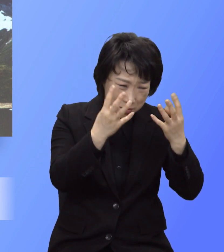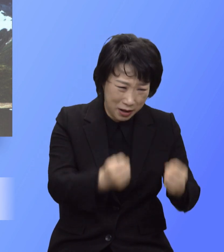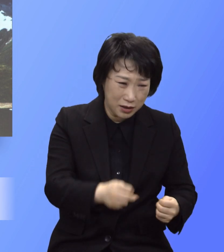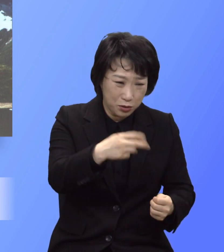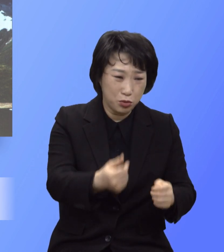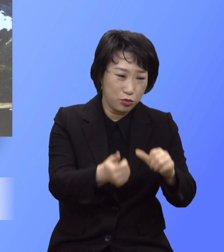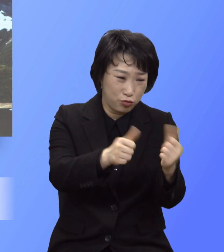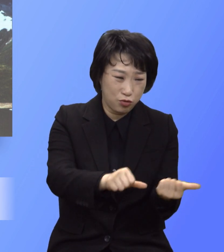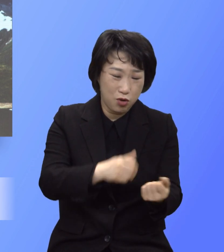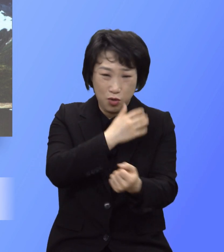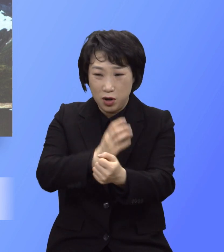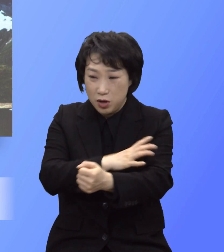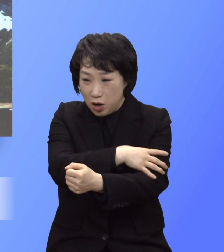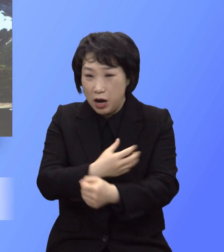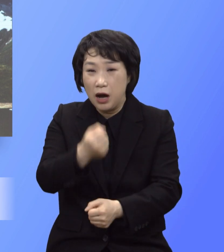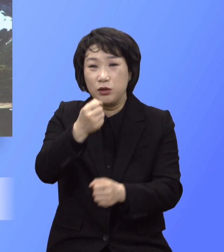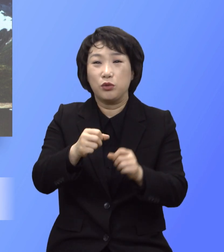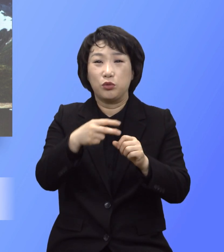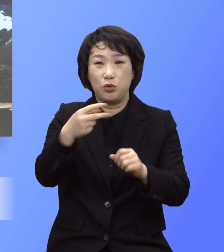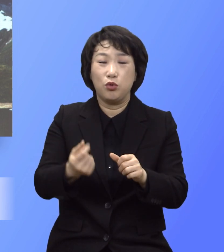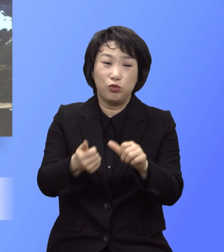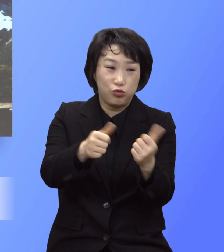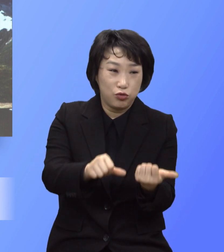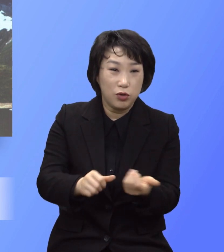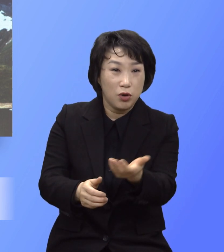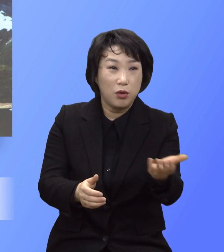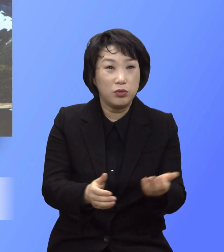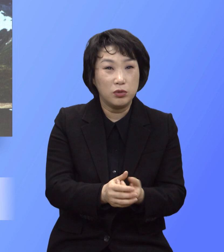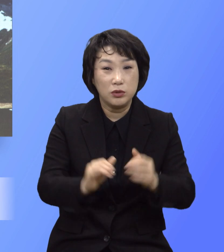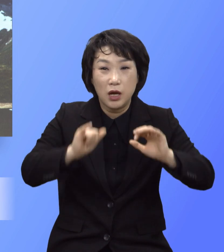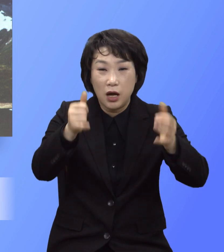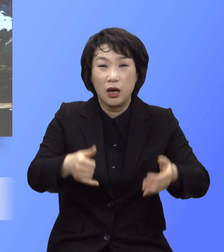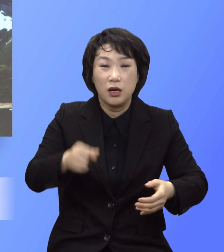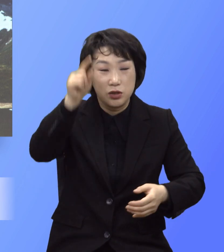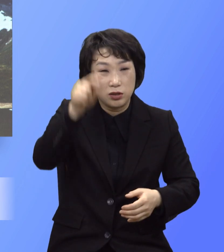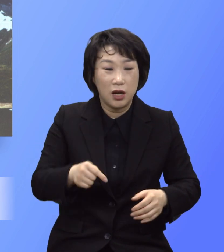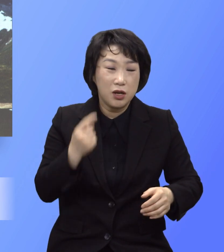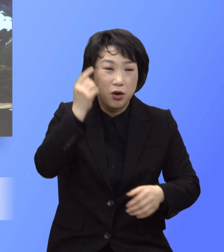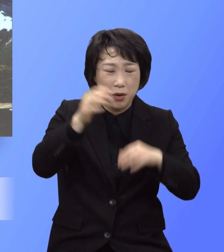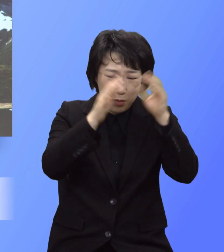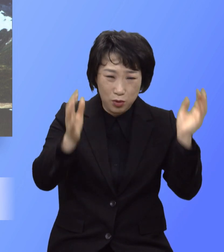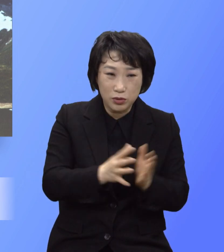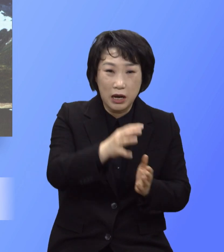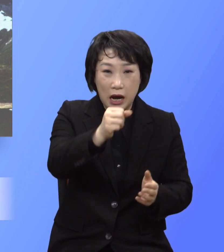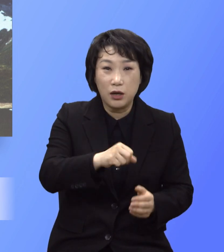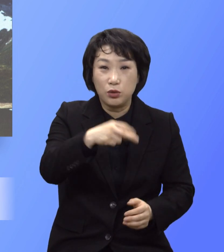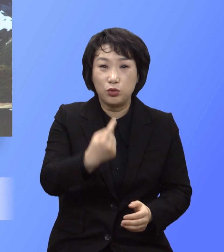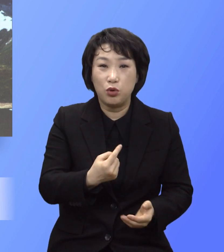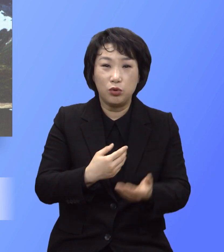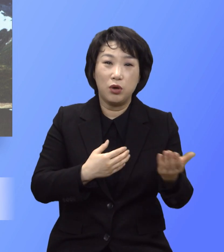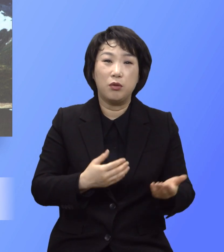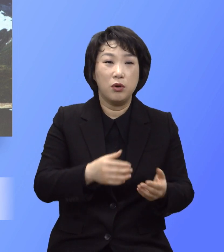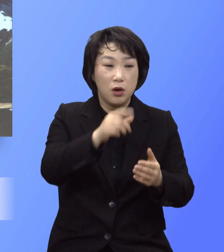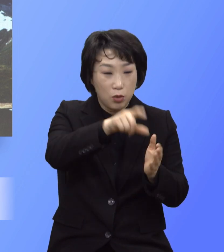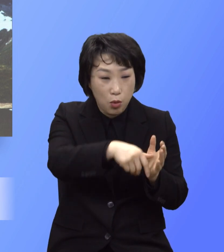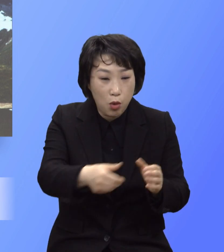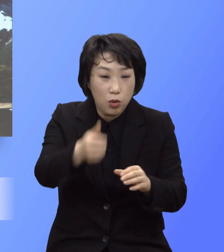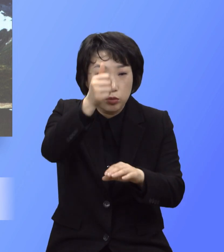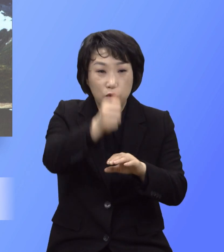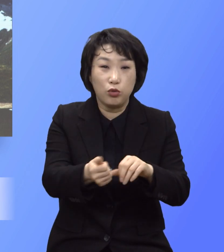죽고 권력을 가져도 죽고 세상에 천하의 영광을 다 가져도 결국은 죽는